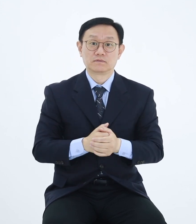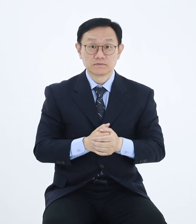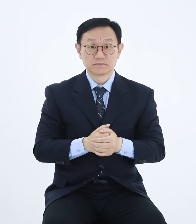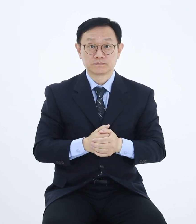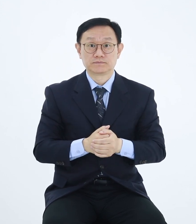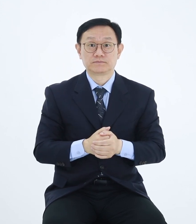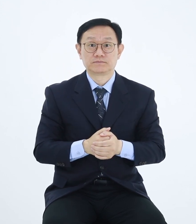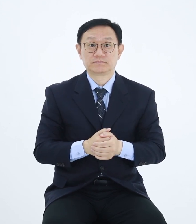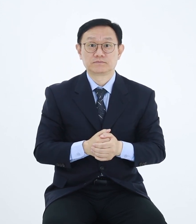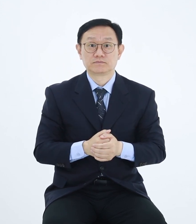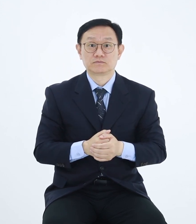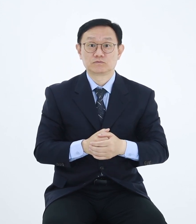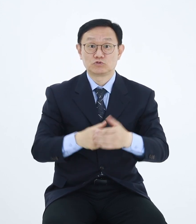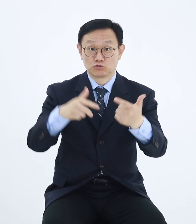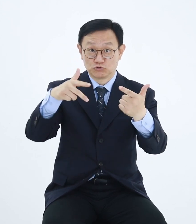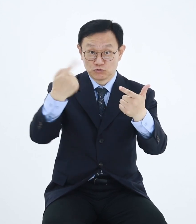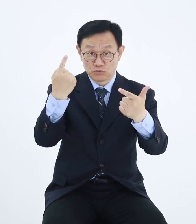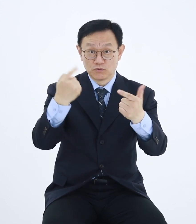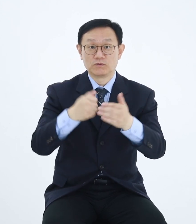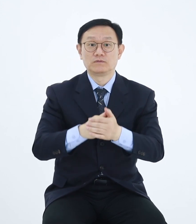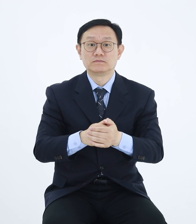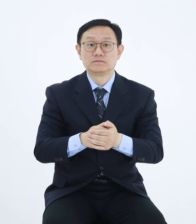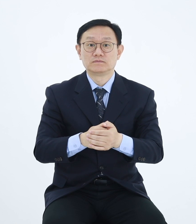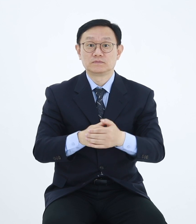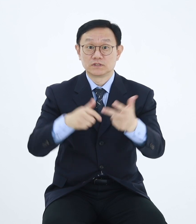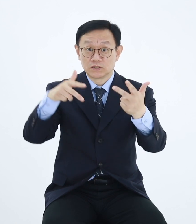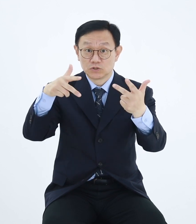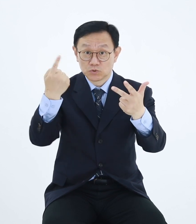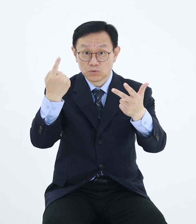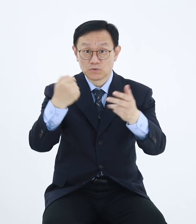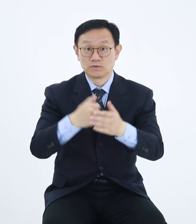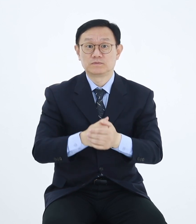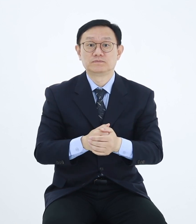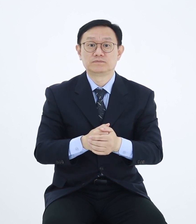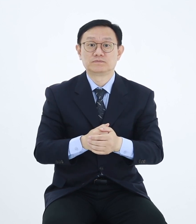관련 조항 제6조 제7조 제16조